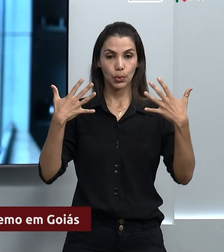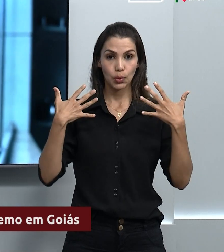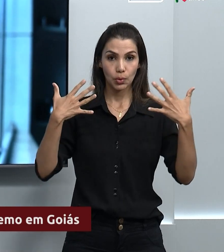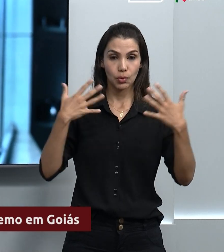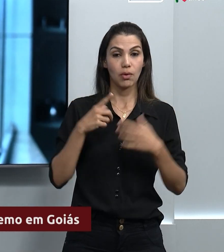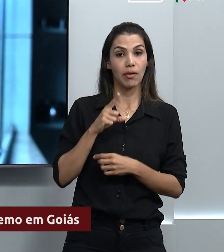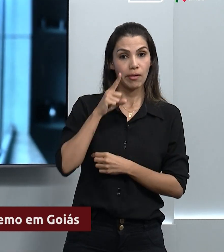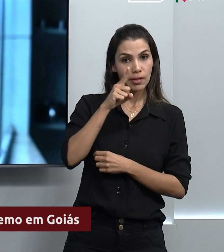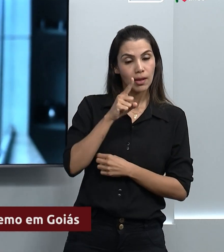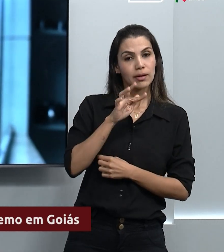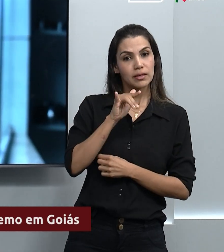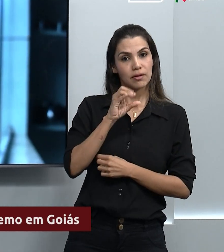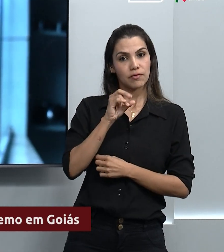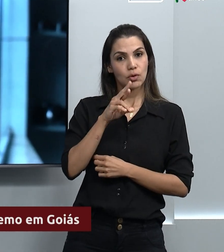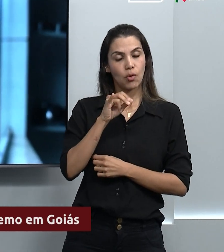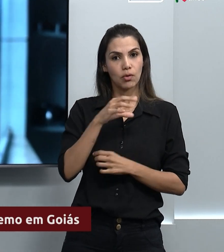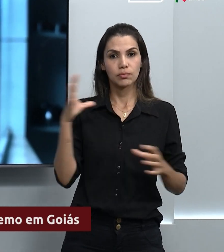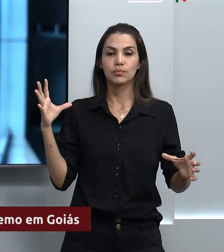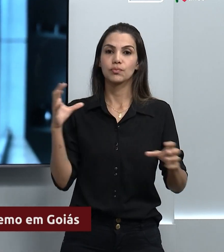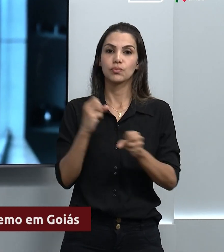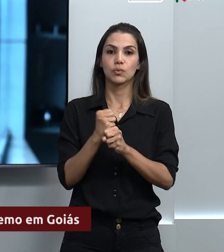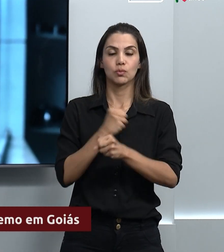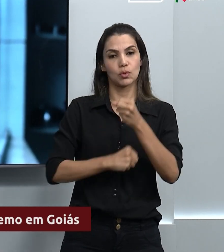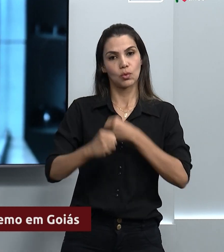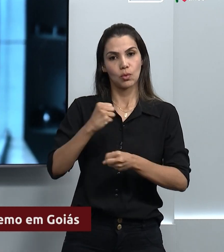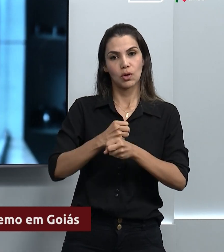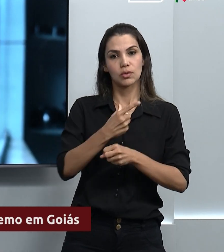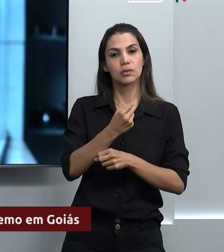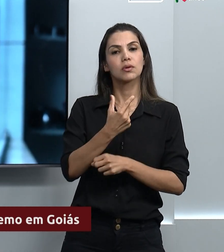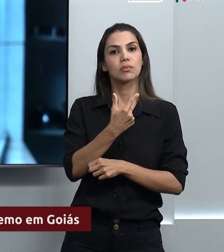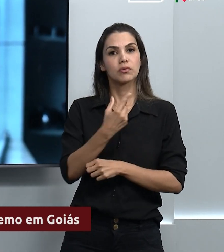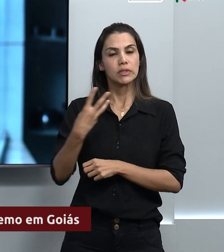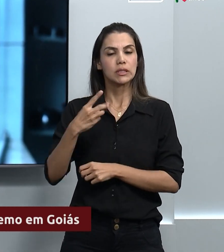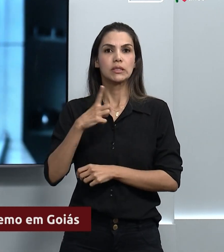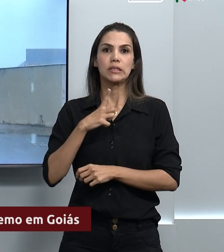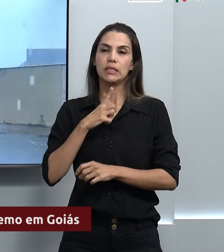Fiocruz contabiliza que em 2023 houve um recorde de